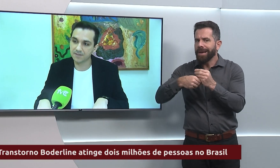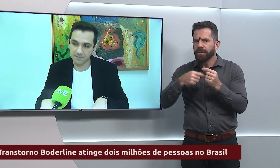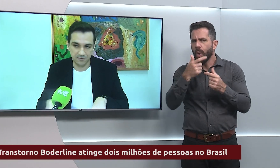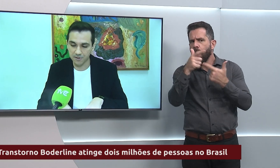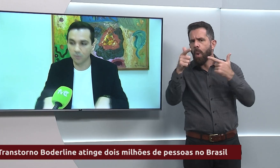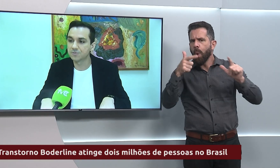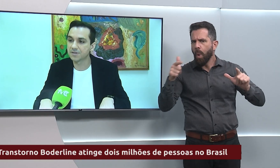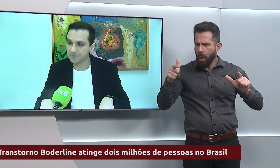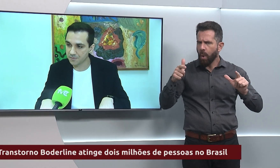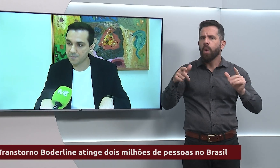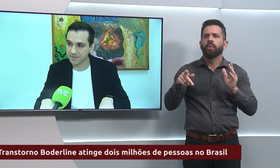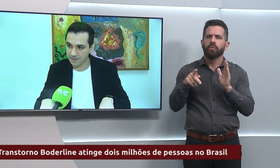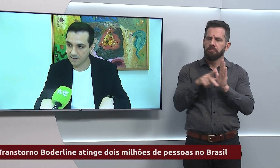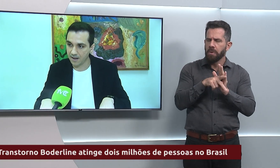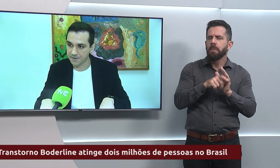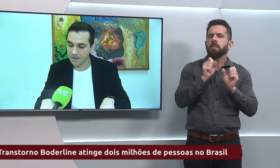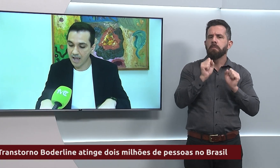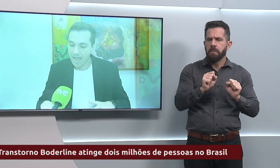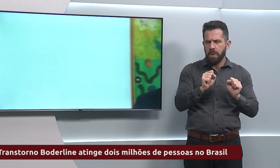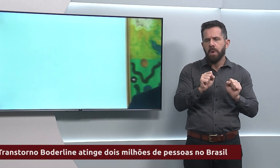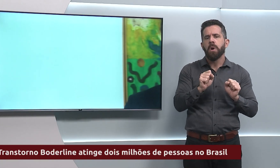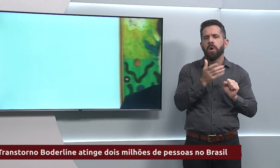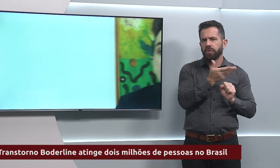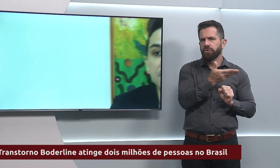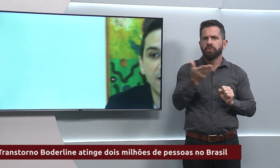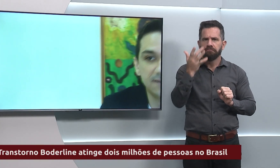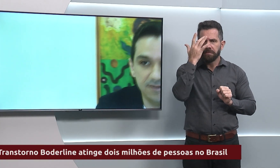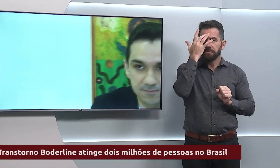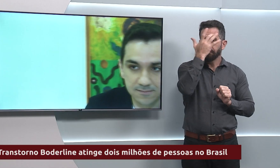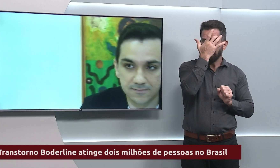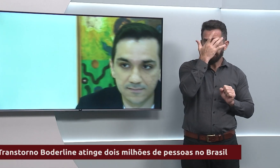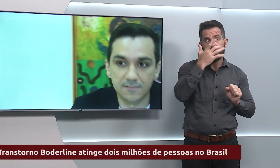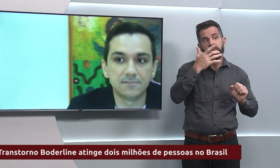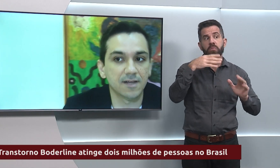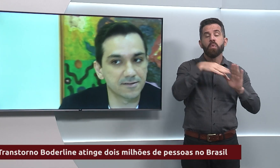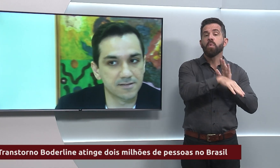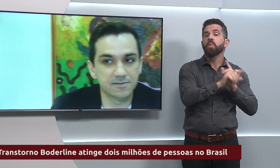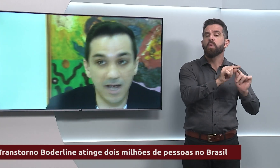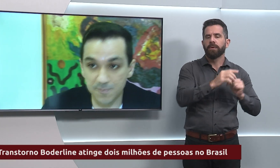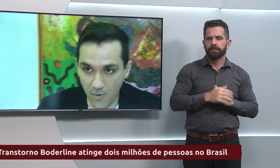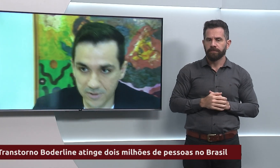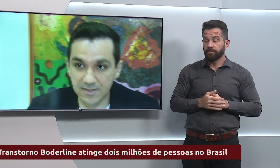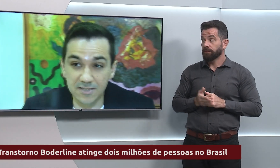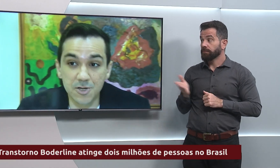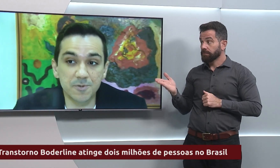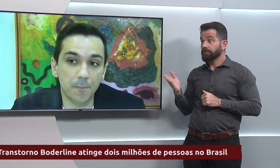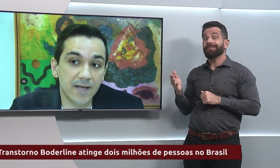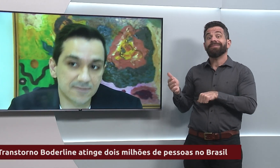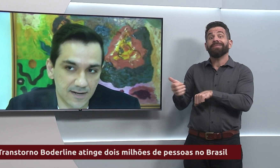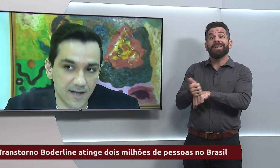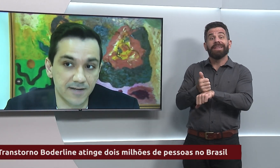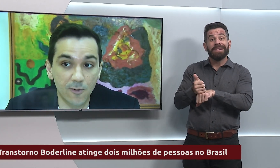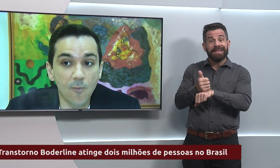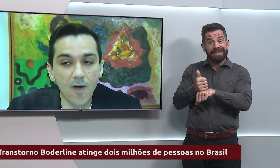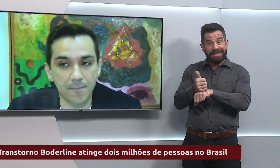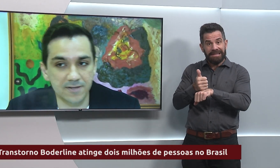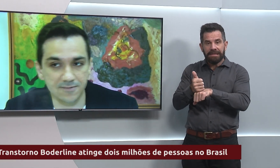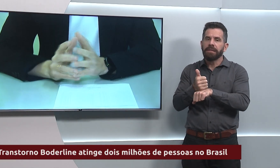de outros transtornos de personalidade. Ele explica que o tratamento também exige uma colaboração efetiva de familiares, mas